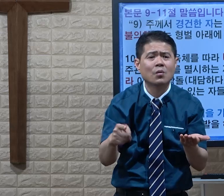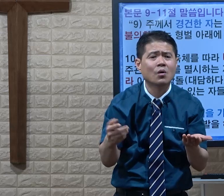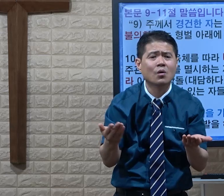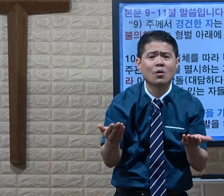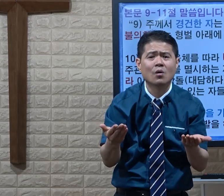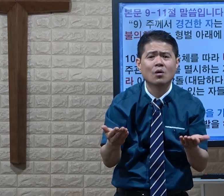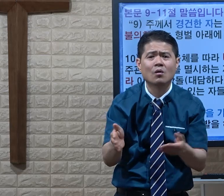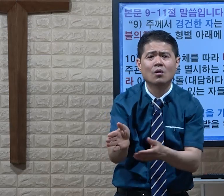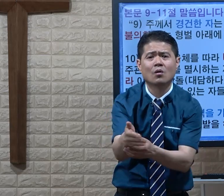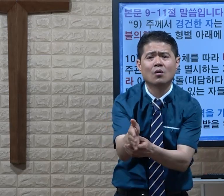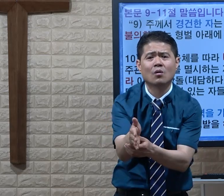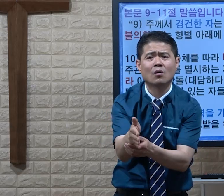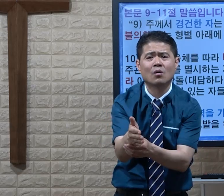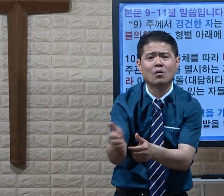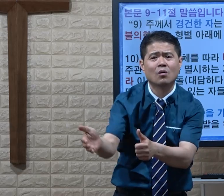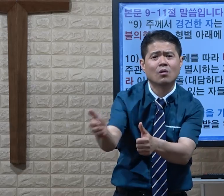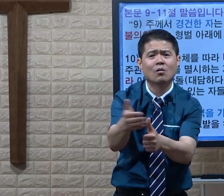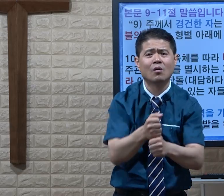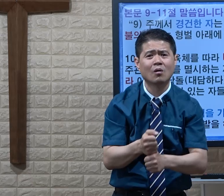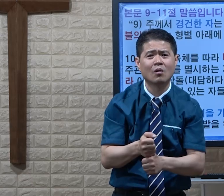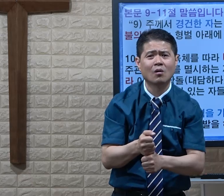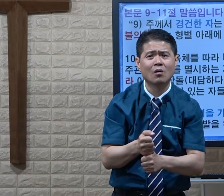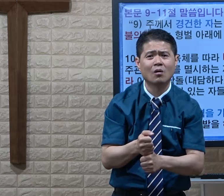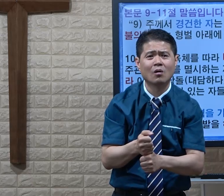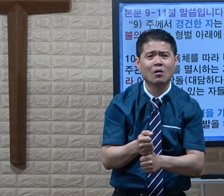학식가인데 어떤 일을 했나요?